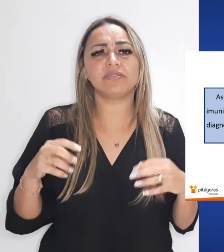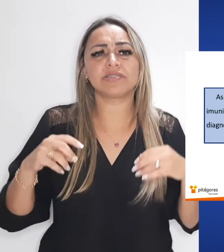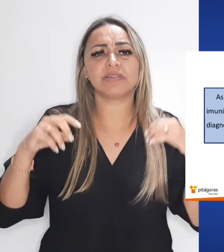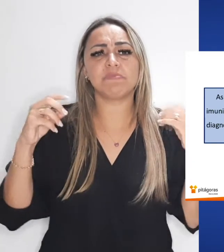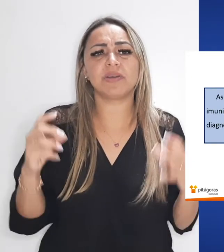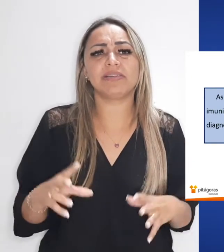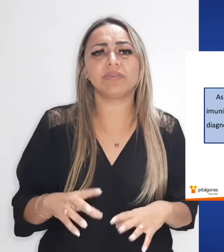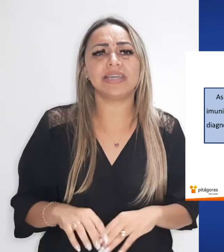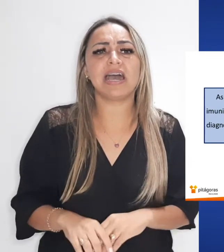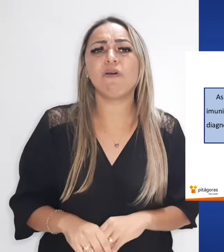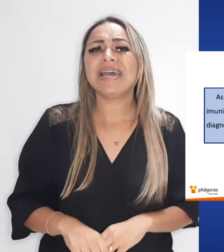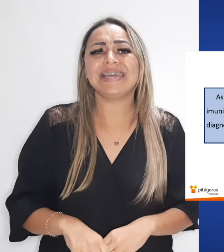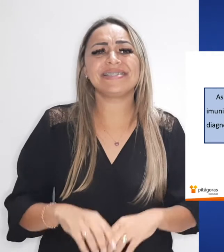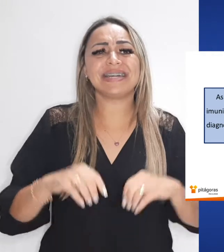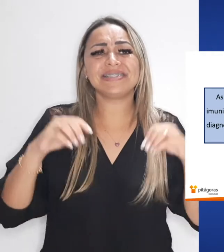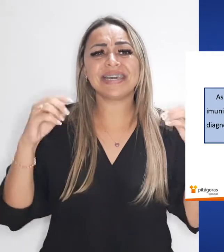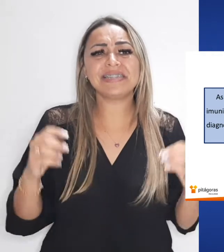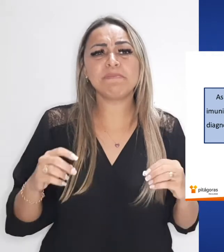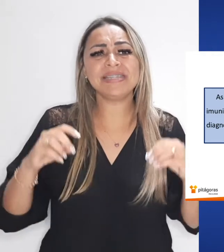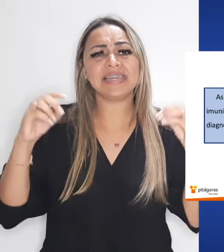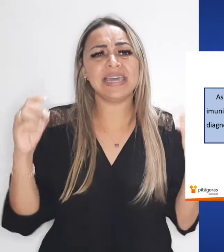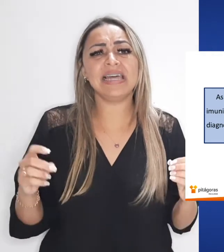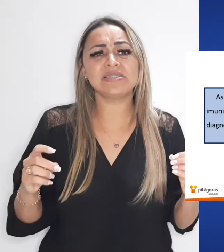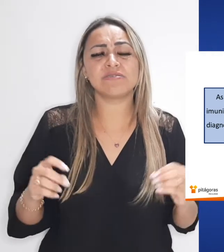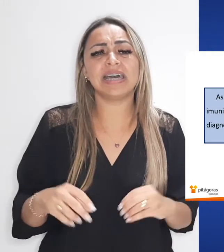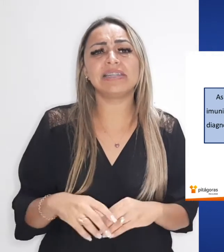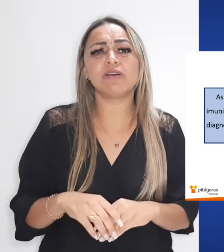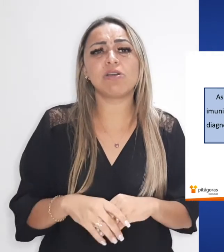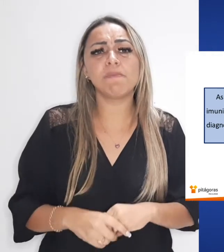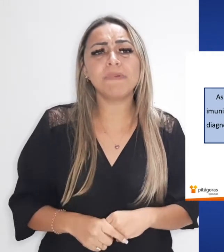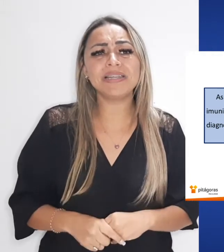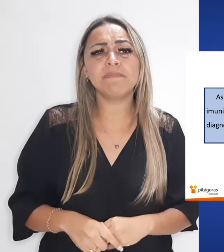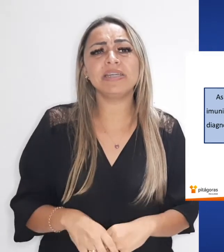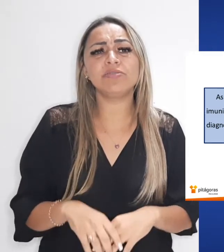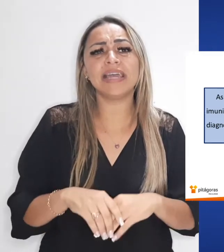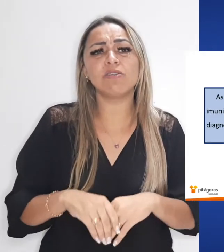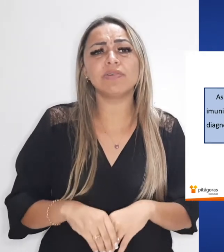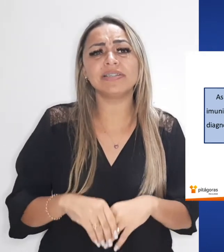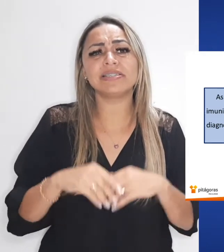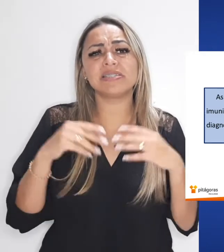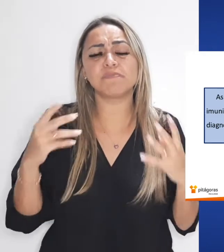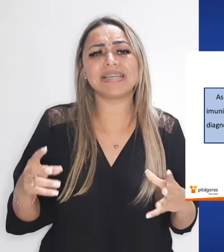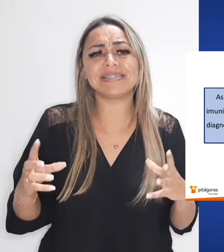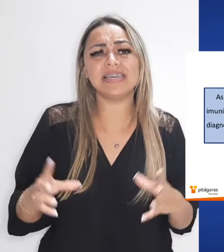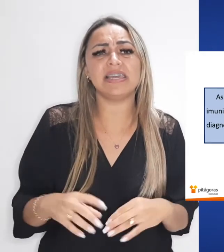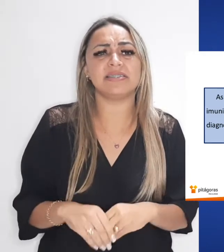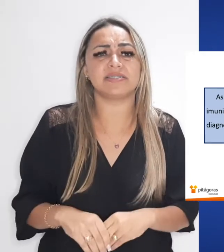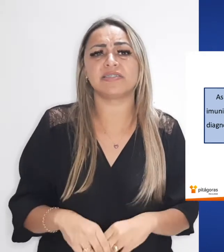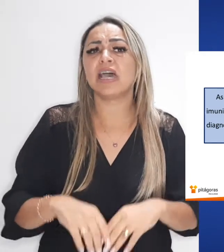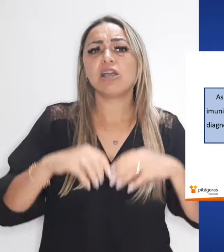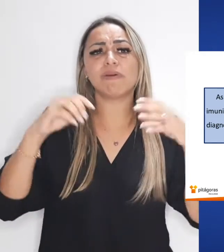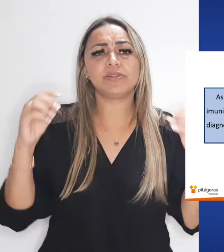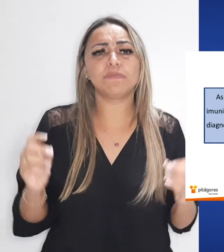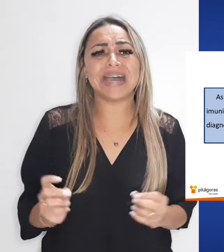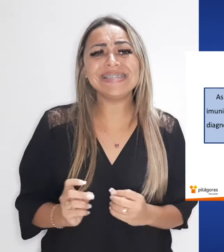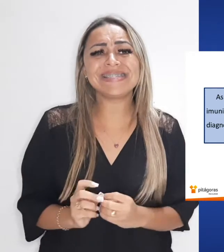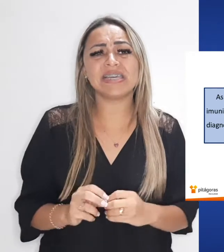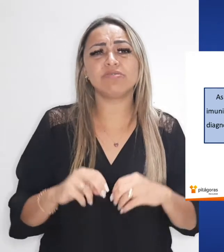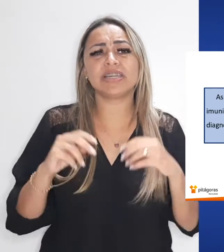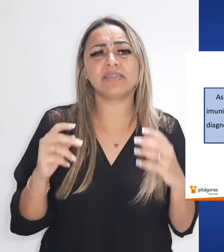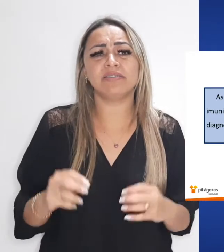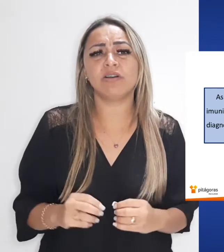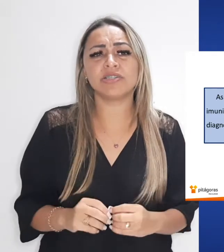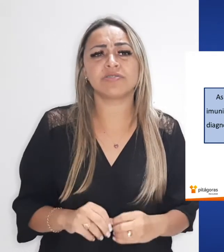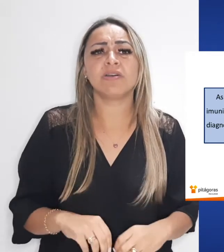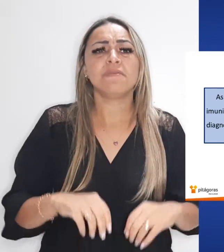do diagnóstico laboratorial está diretamente relacionada ao acompanhamento e à cura desses pacientes. Quanto mais